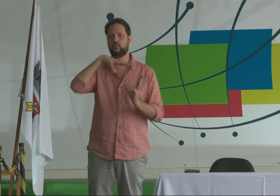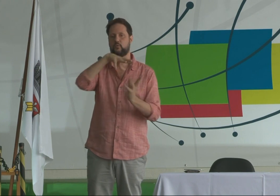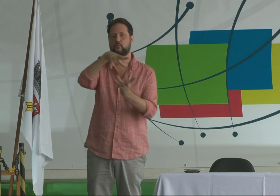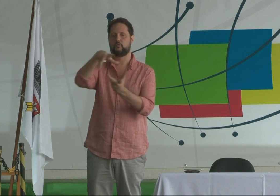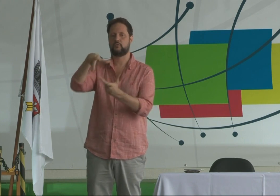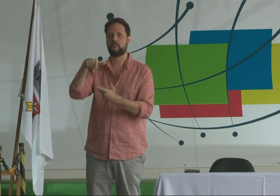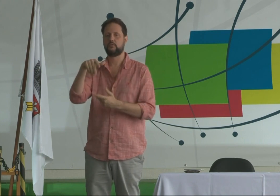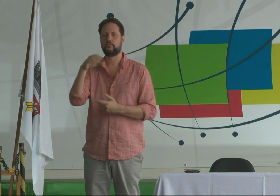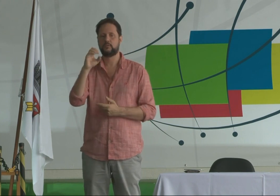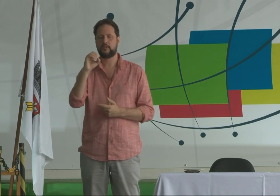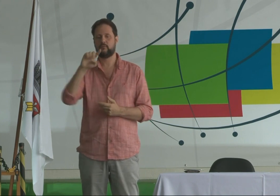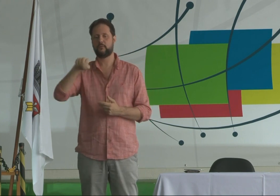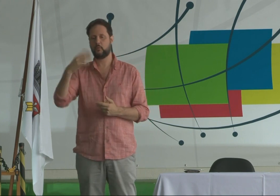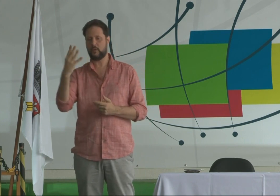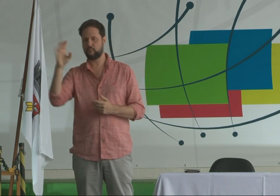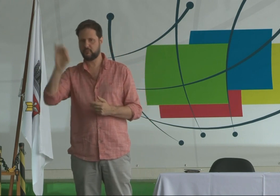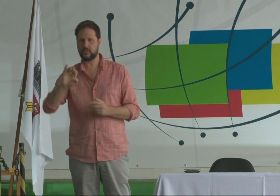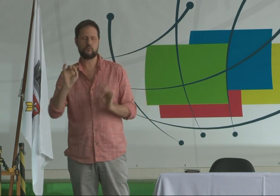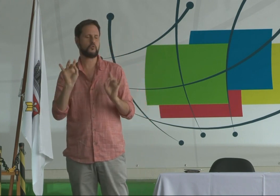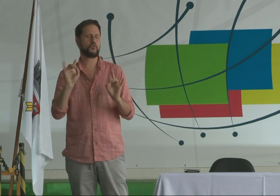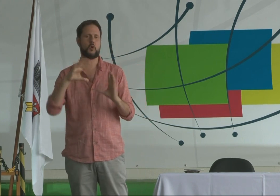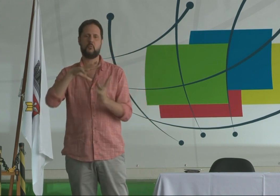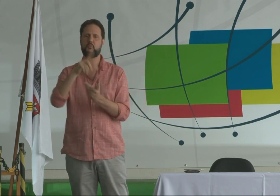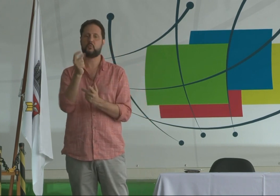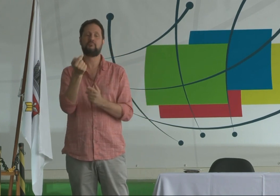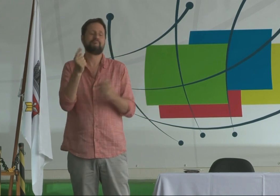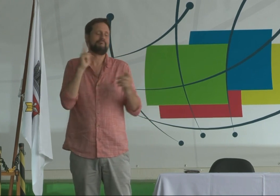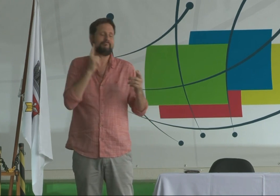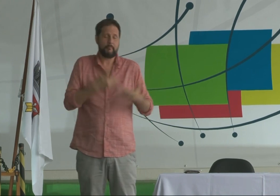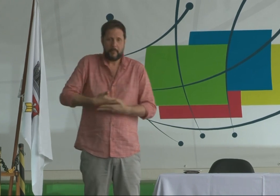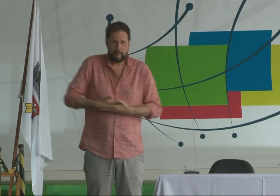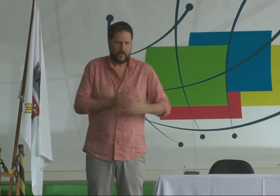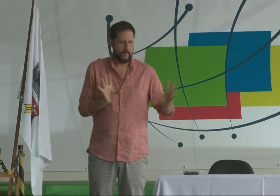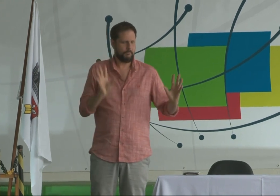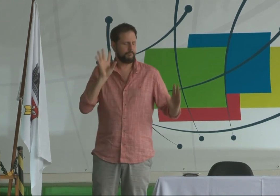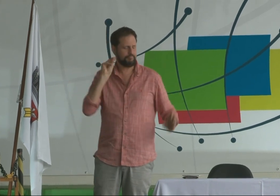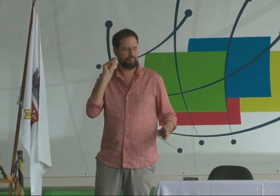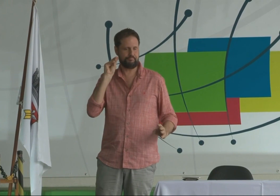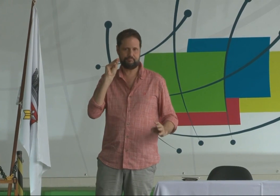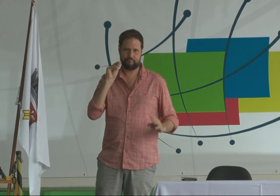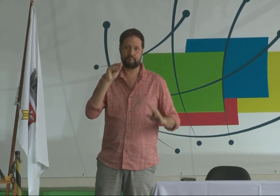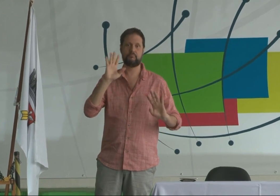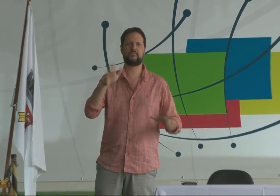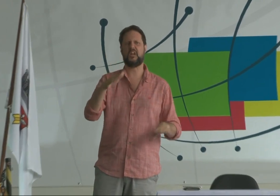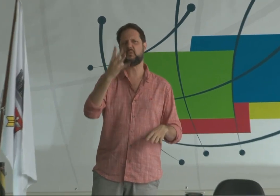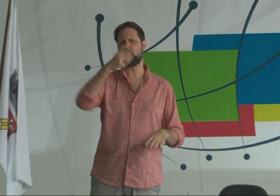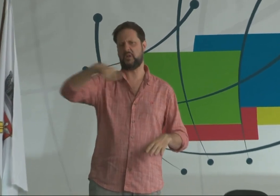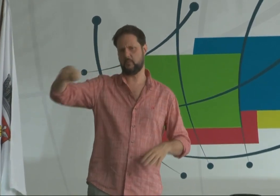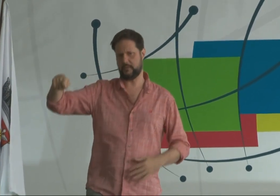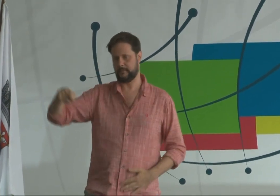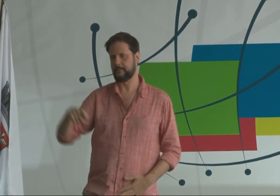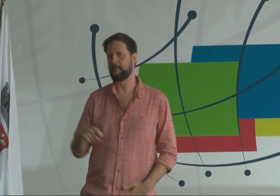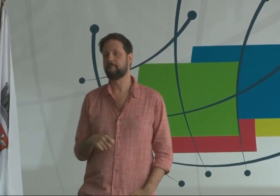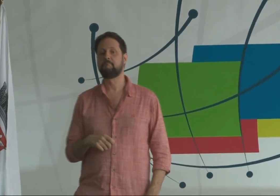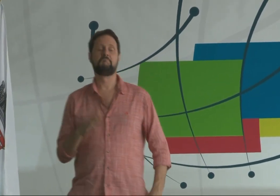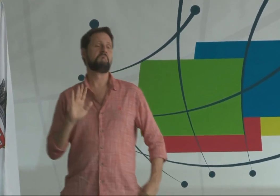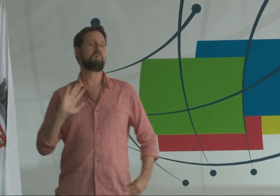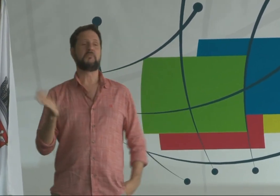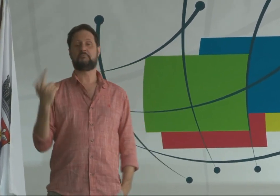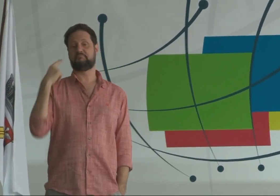pessoa que enxergaram 10,4% de população mundial consegue desenvolver essa síndrome. Então, quando essa vida, durante o período dos bebezinhos, aos 4 meses,